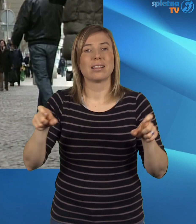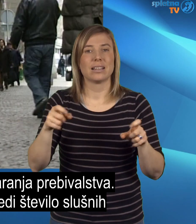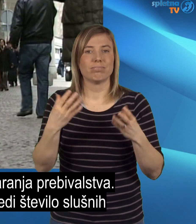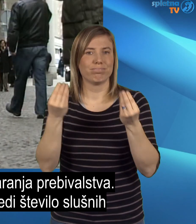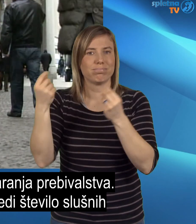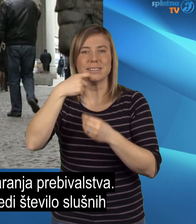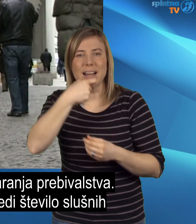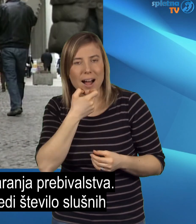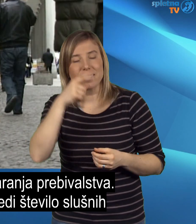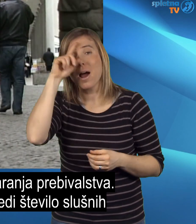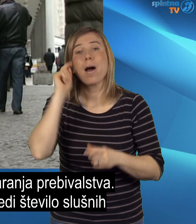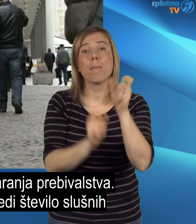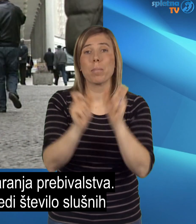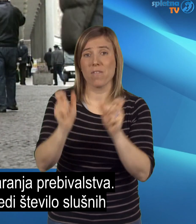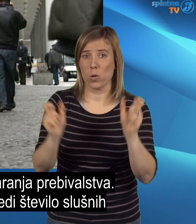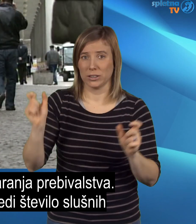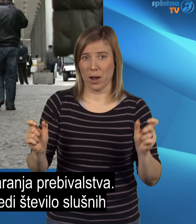prebivalstva.